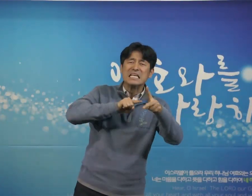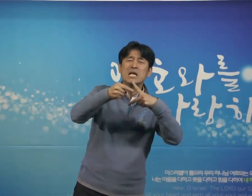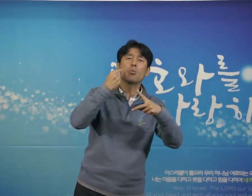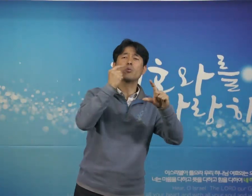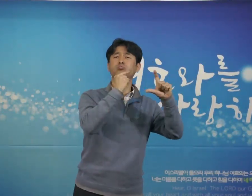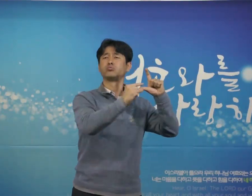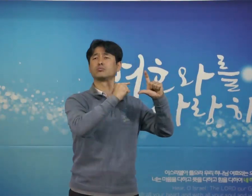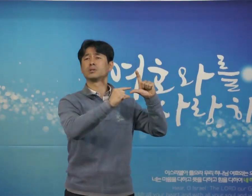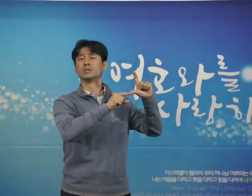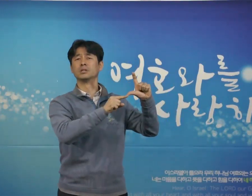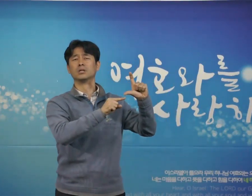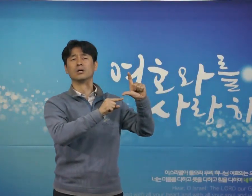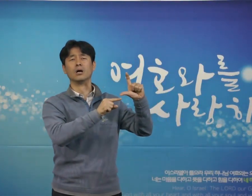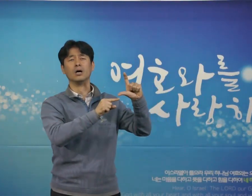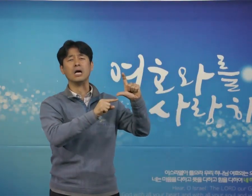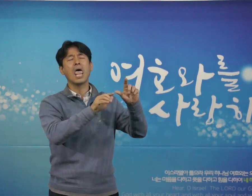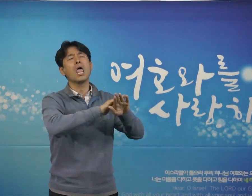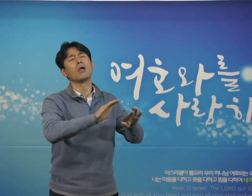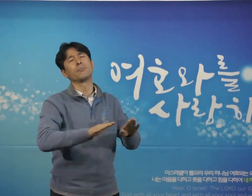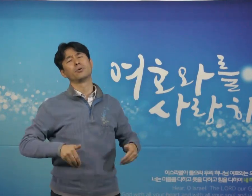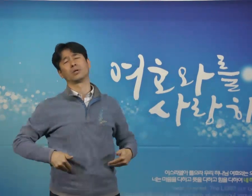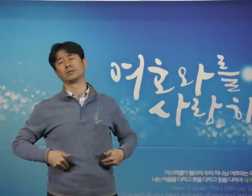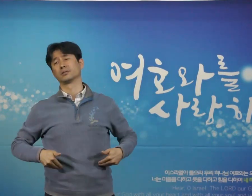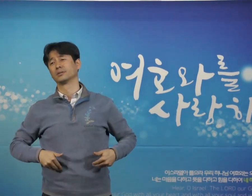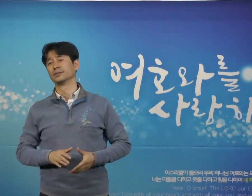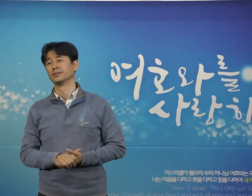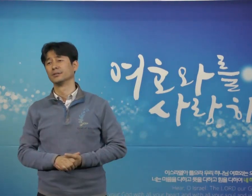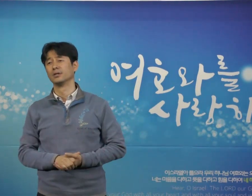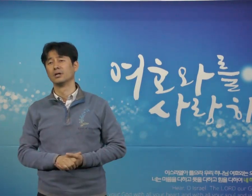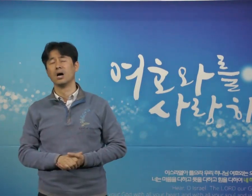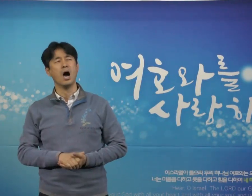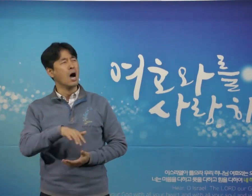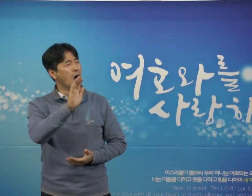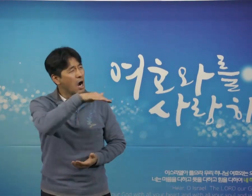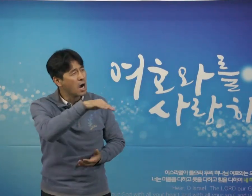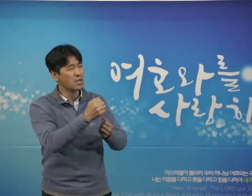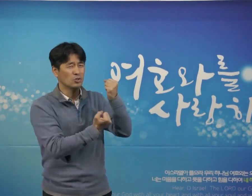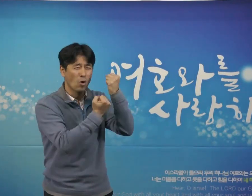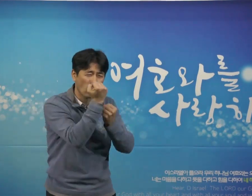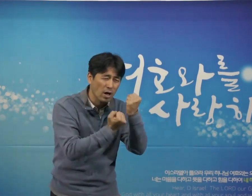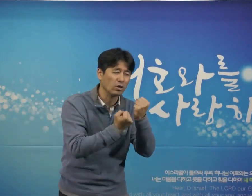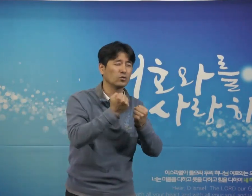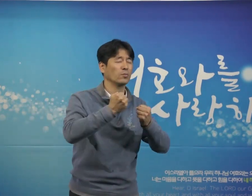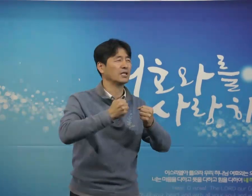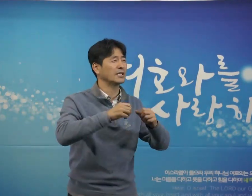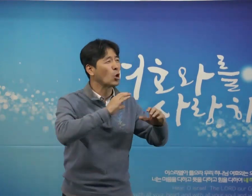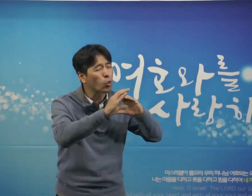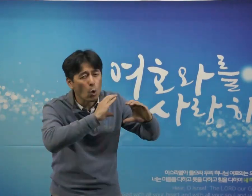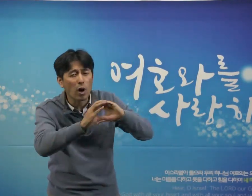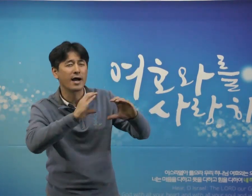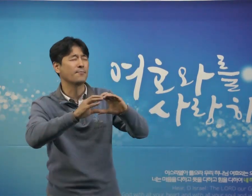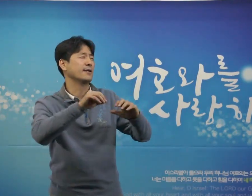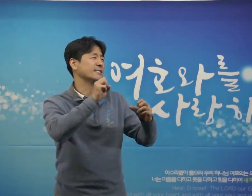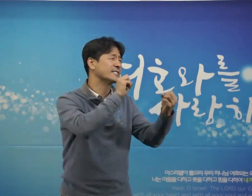청인들이 농인에 대해서 이해하지 못하는 부분들이 있을 것입니다. 그런 문제들을 해결하는 것이 필요하고, 그